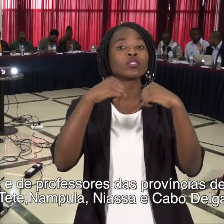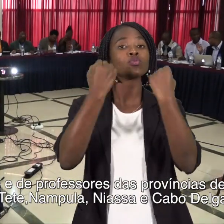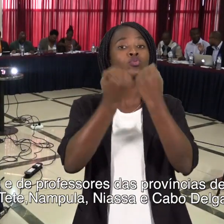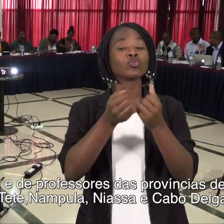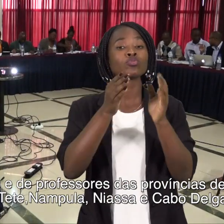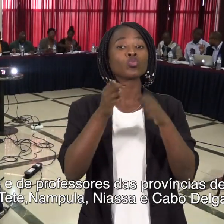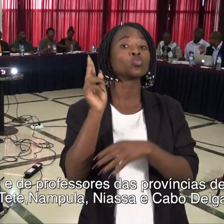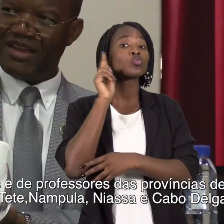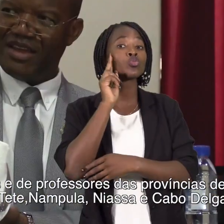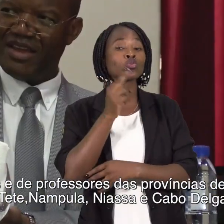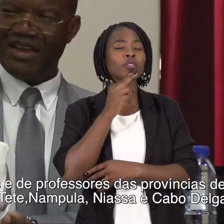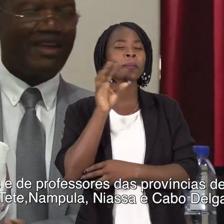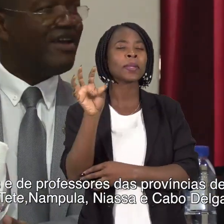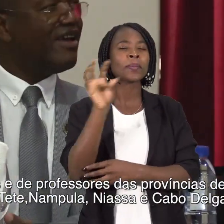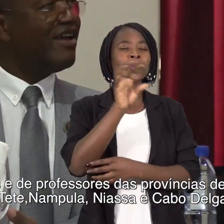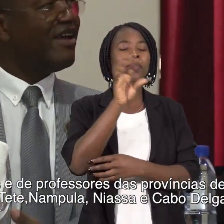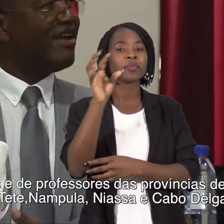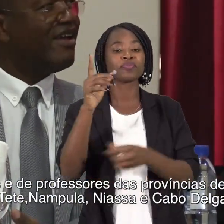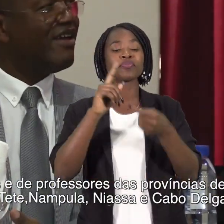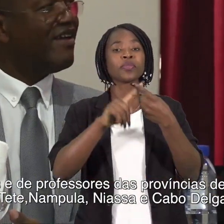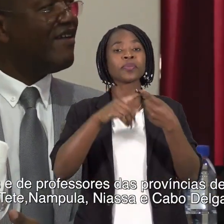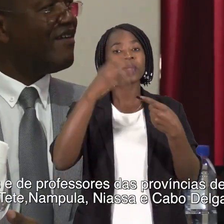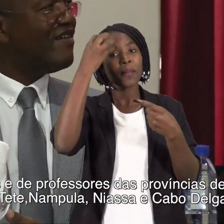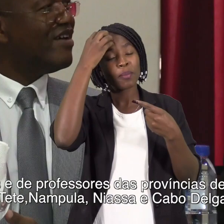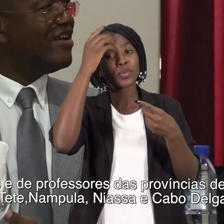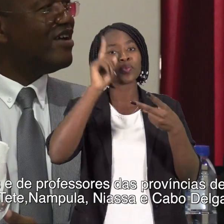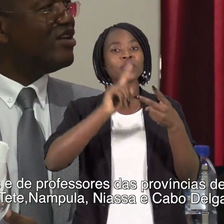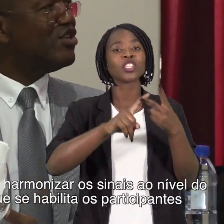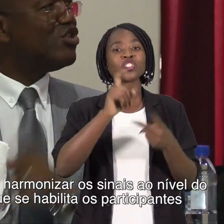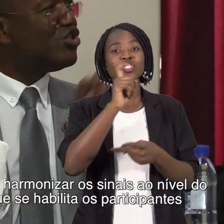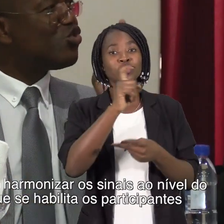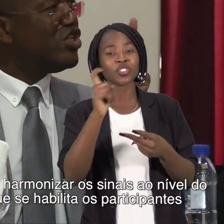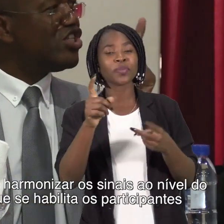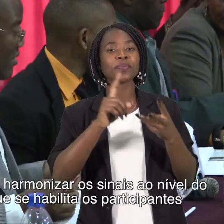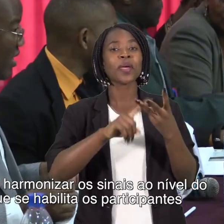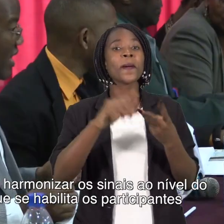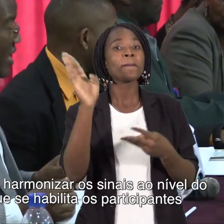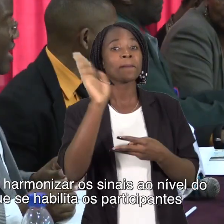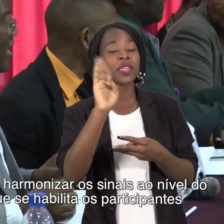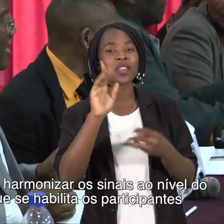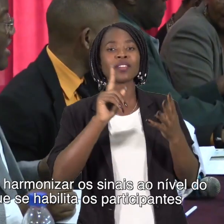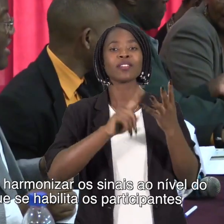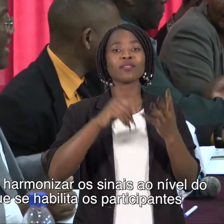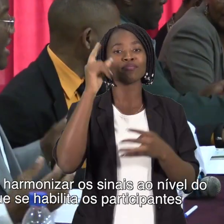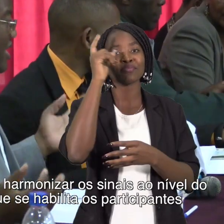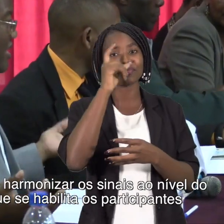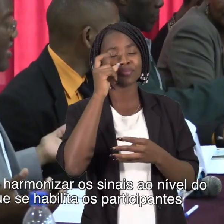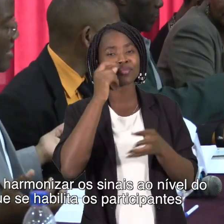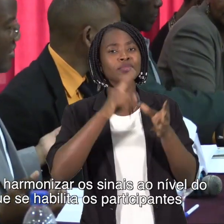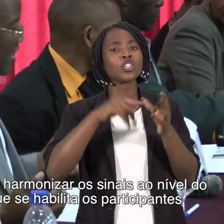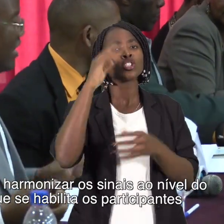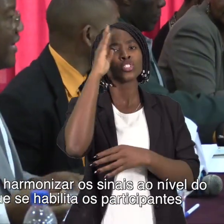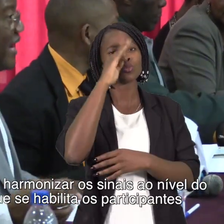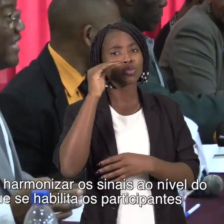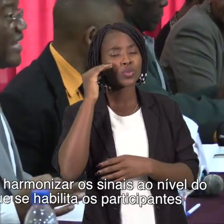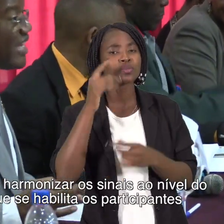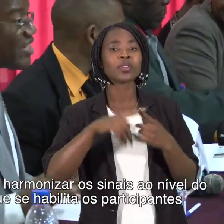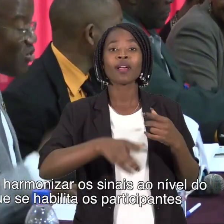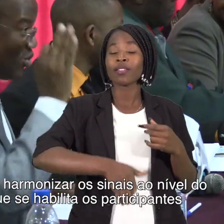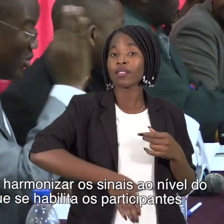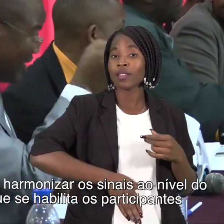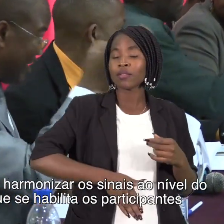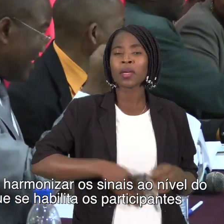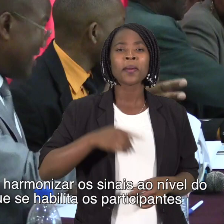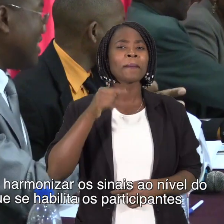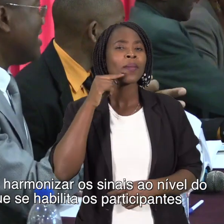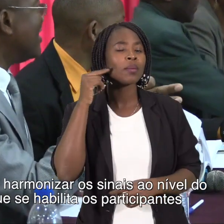Manica, Tete, Nampula, Niaça e Cabo Delgado. O evento tem como objetivo harmonizar os sinais